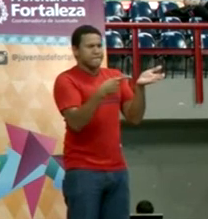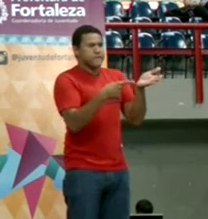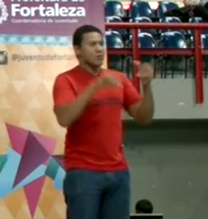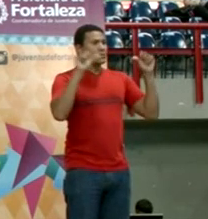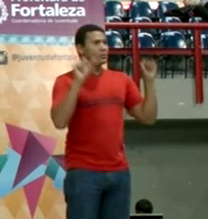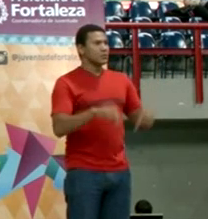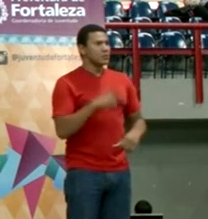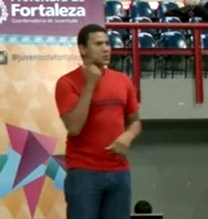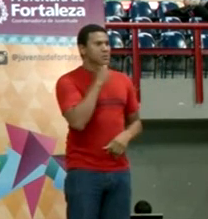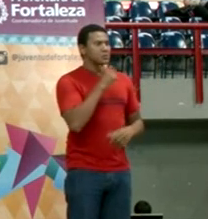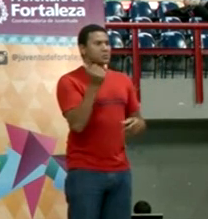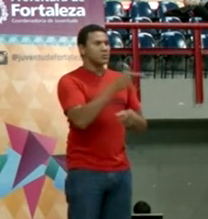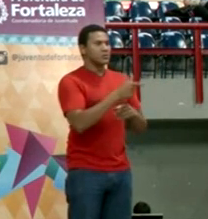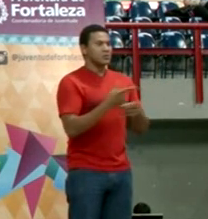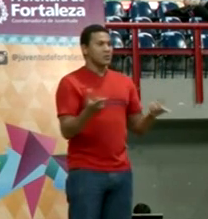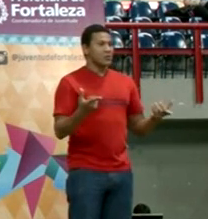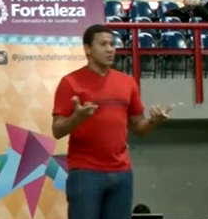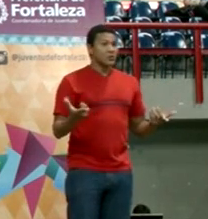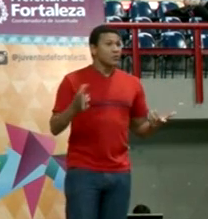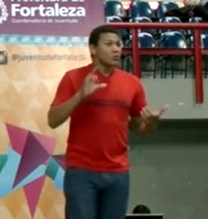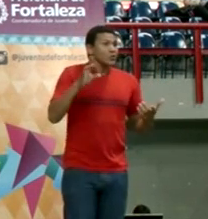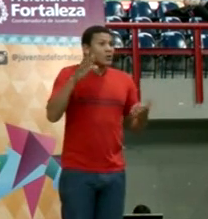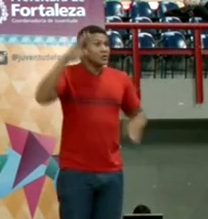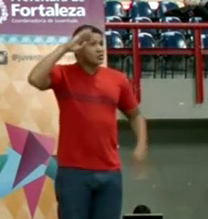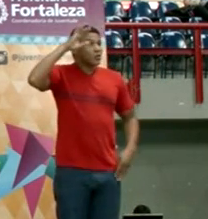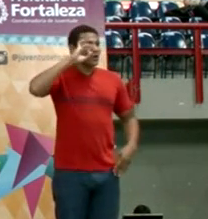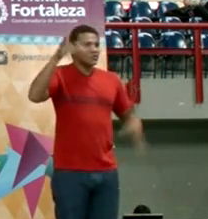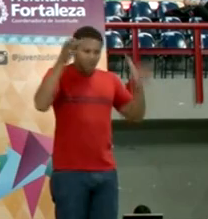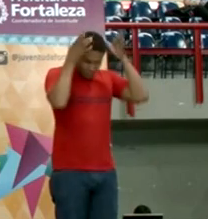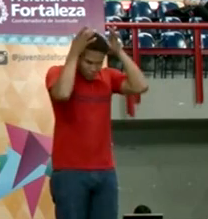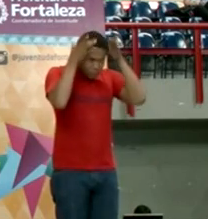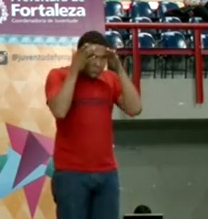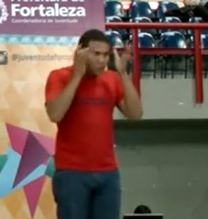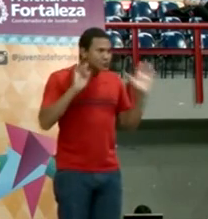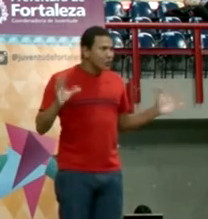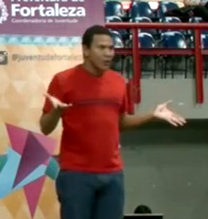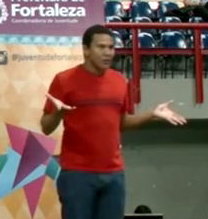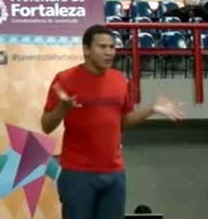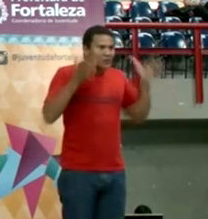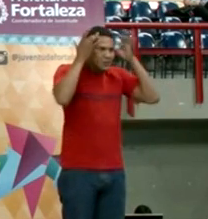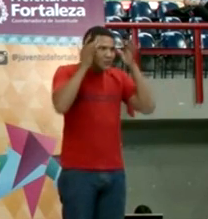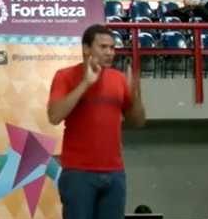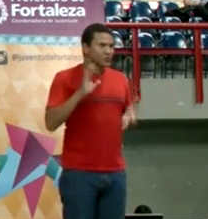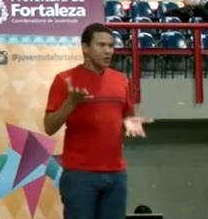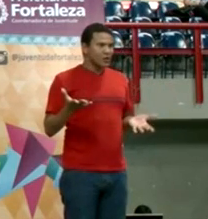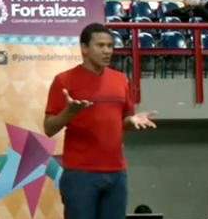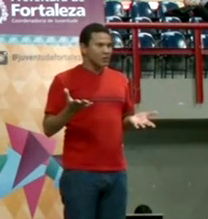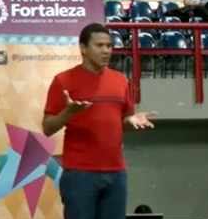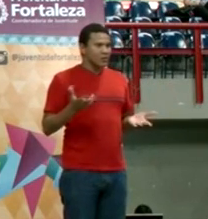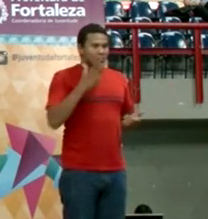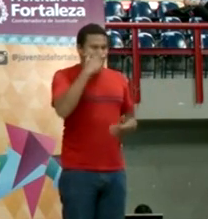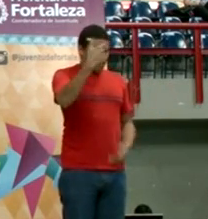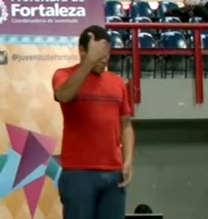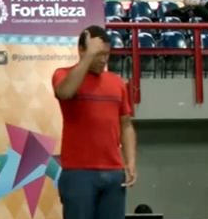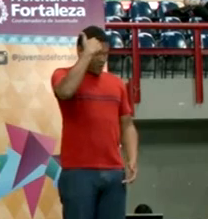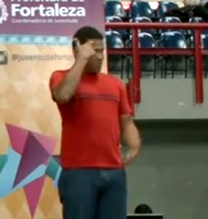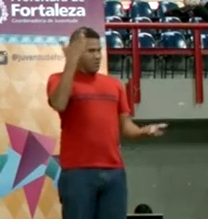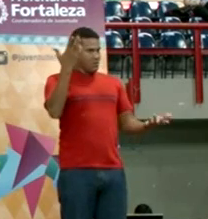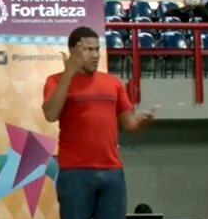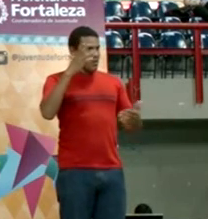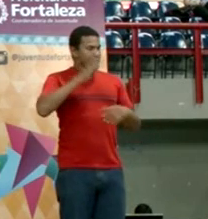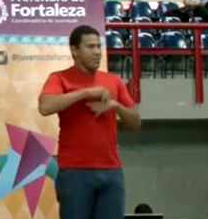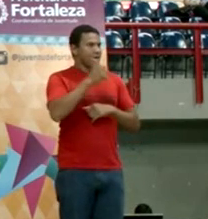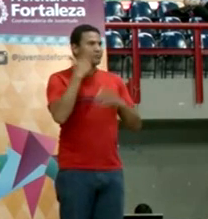O soldado, a única coisa que tinha para proteger ele era um capacete, jovem, que não evita que a bala passe. É mais para dar um psicológico